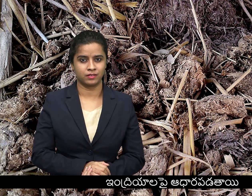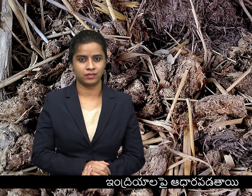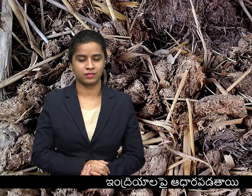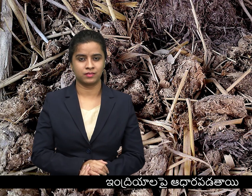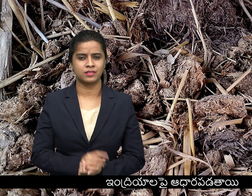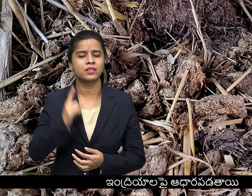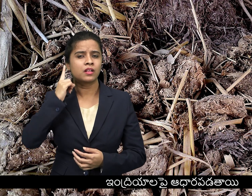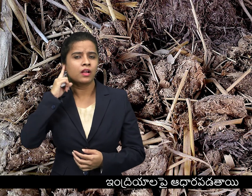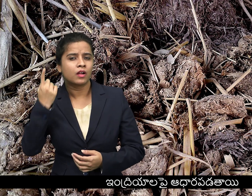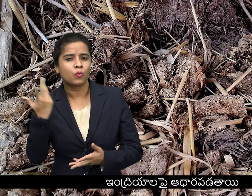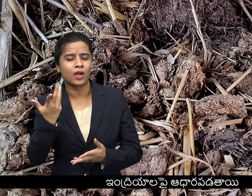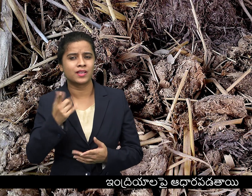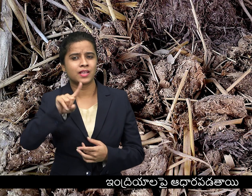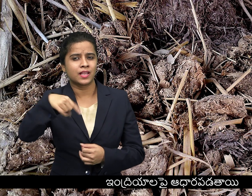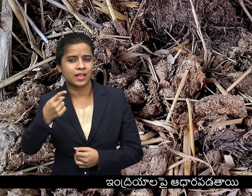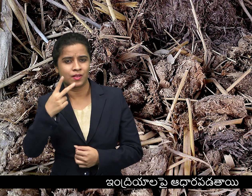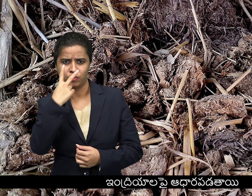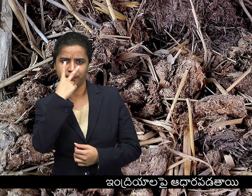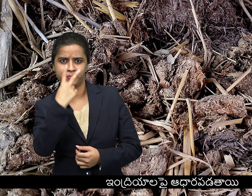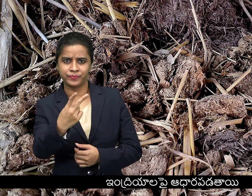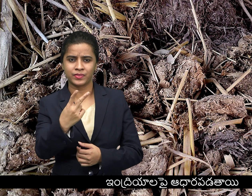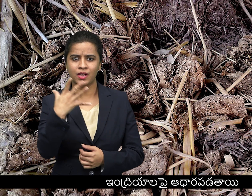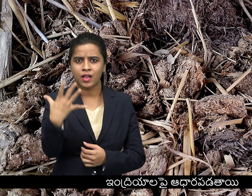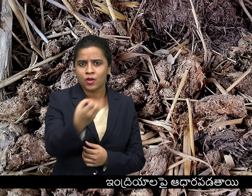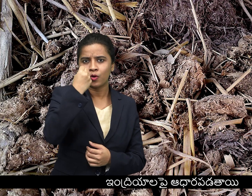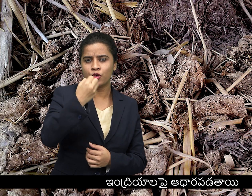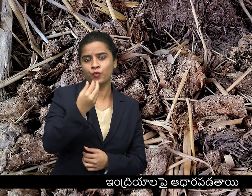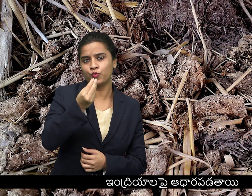సంబంధించిన ఇంద్రియాలపై ఆధారపడతాయి.